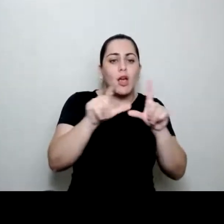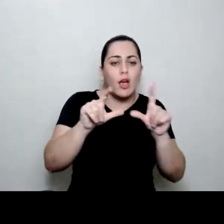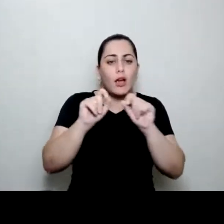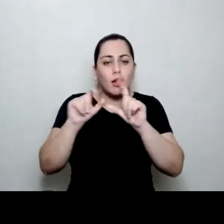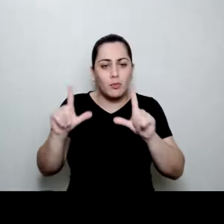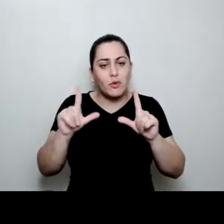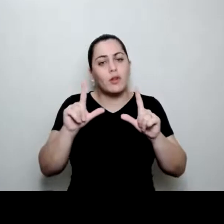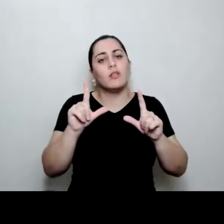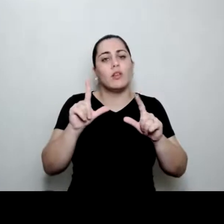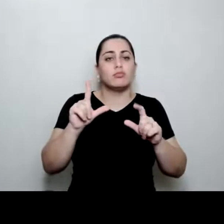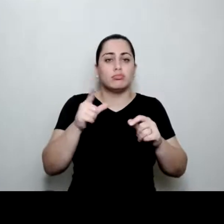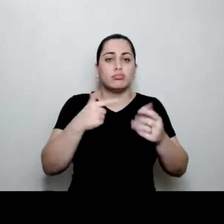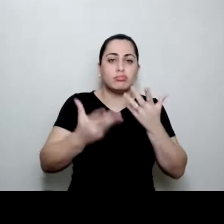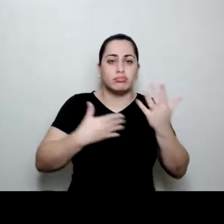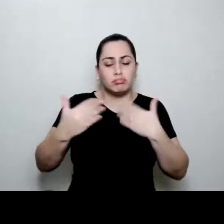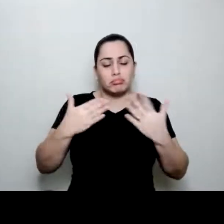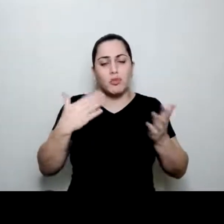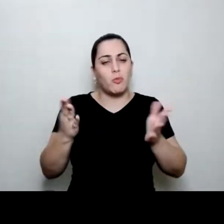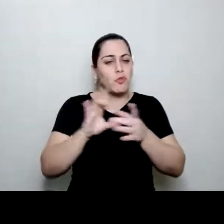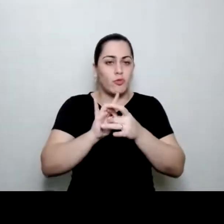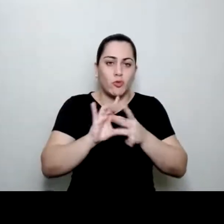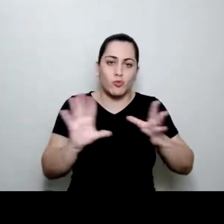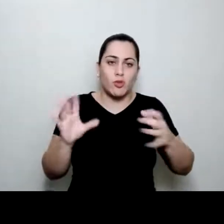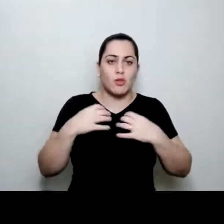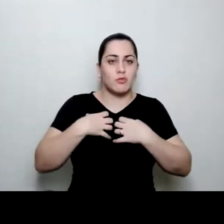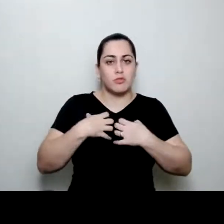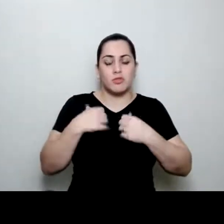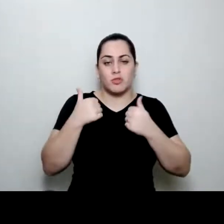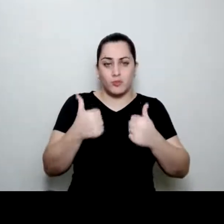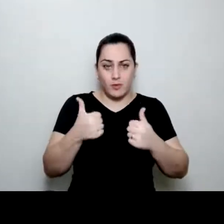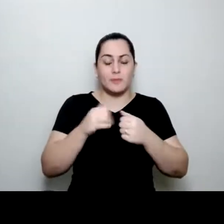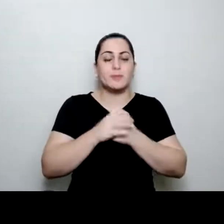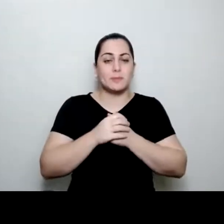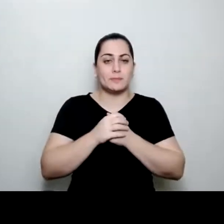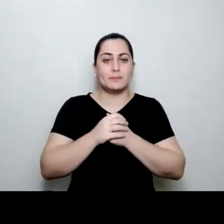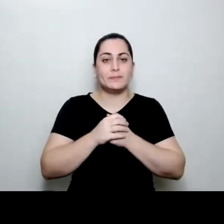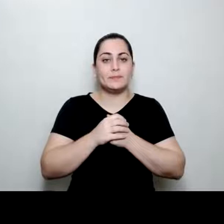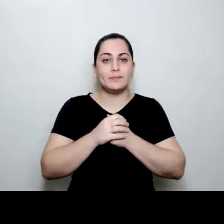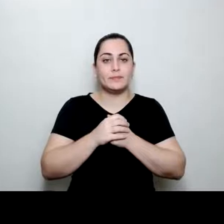mas vocês fiquem à vontade, aí tem que ser também confortável para vocês.